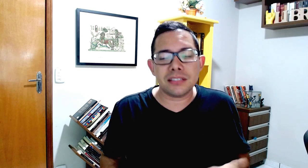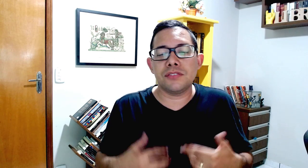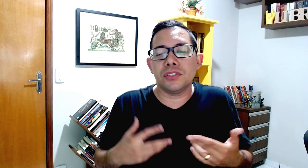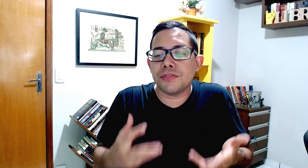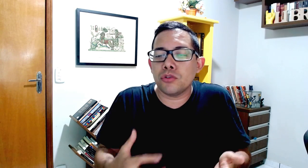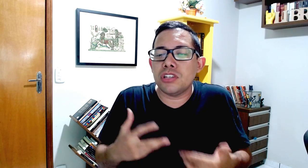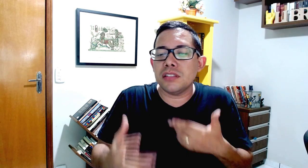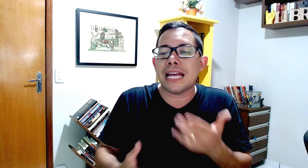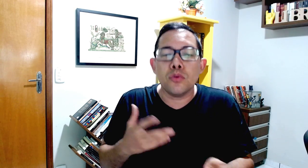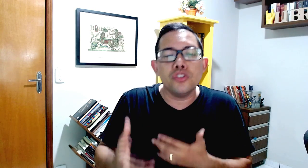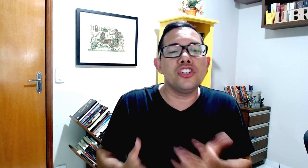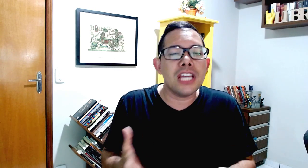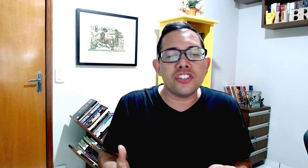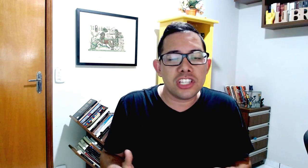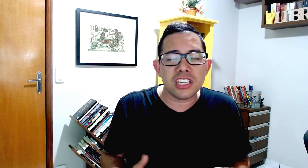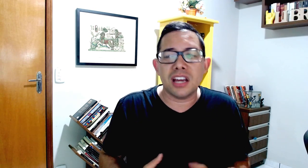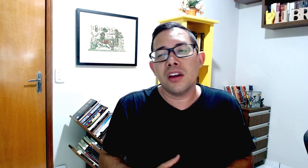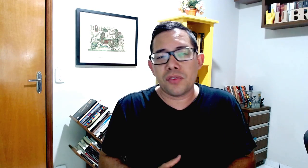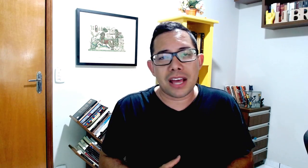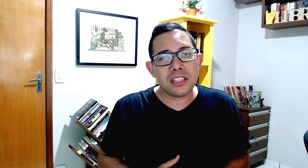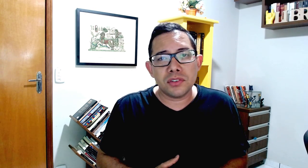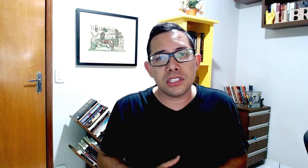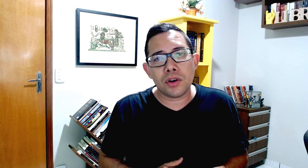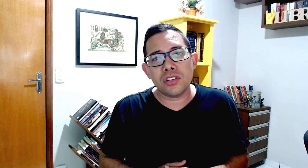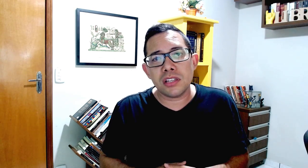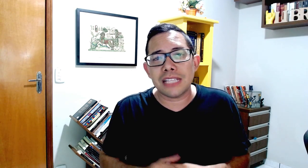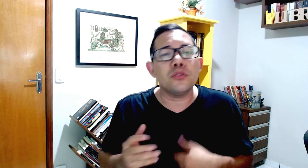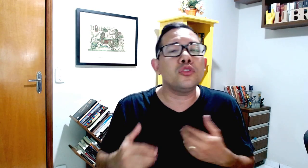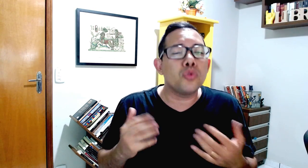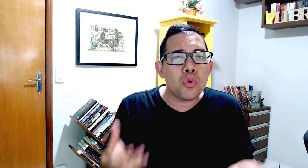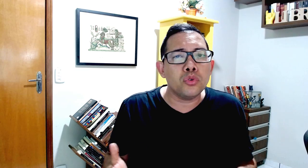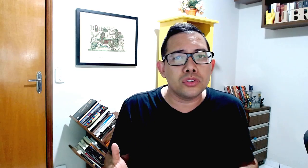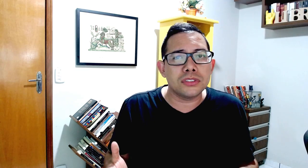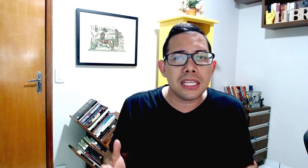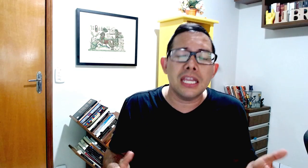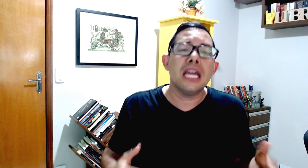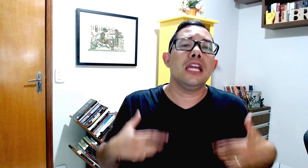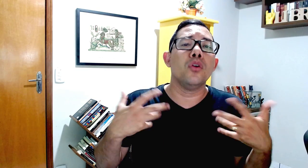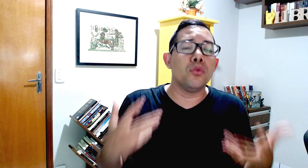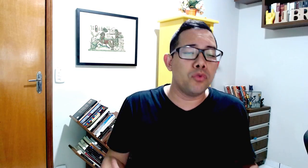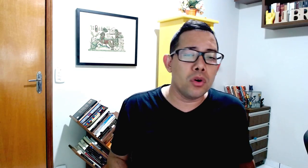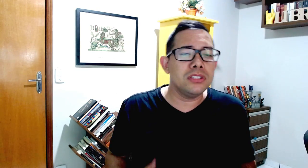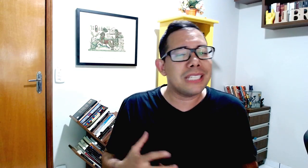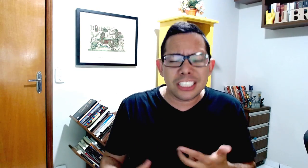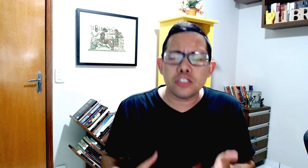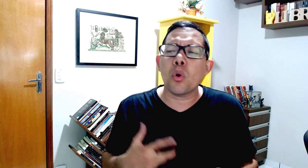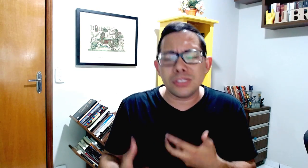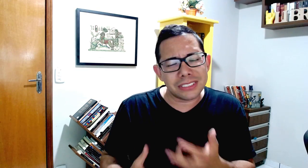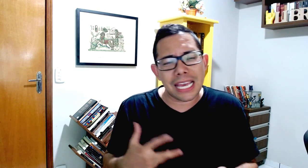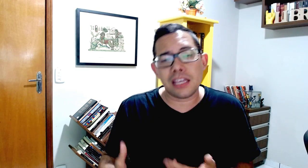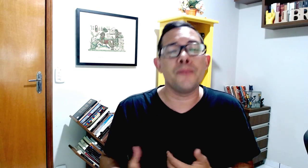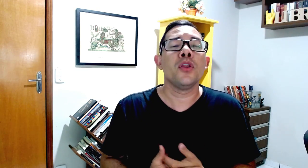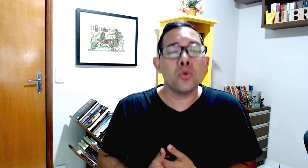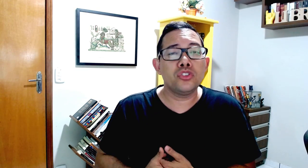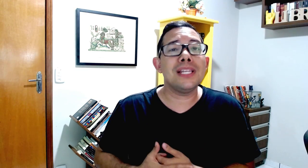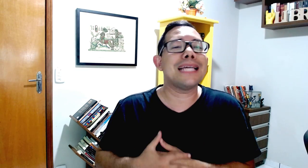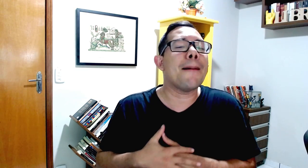frases que você vai utilizar no dia a dia frase que você utilizar Os cultos aí e louvores a gente consegue utilizar